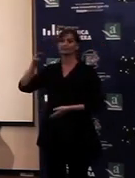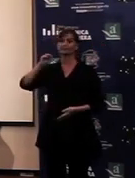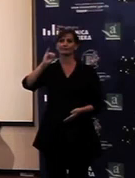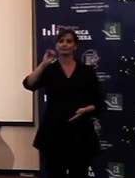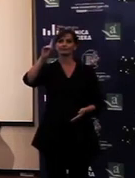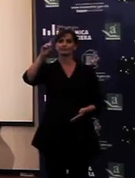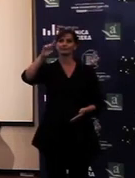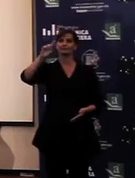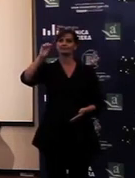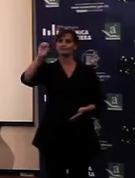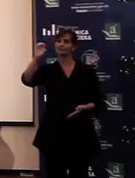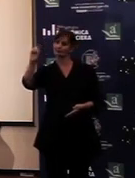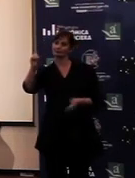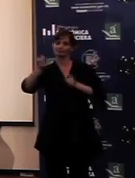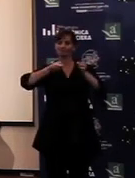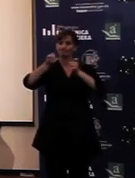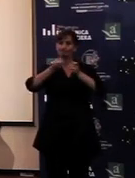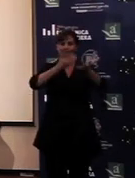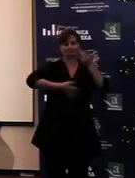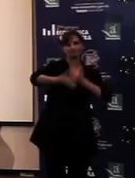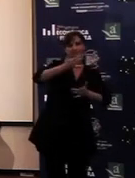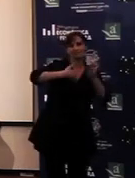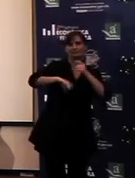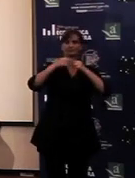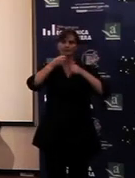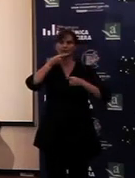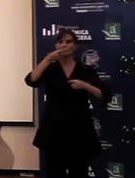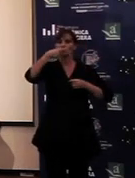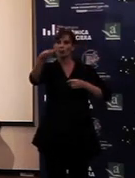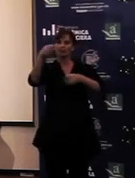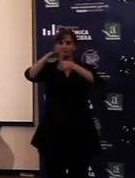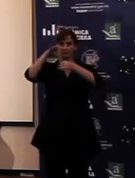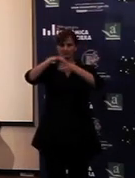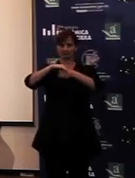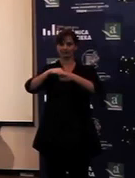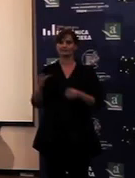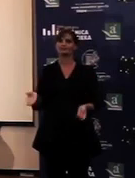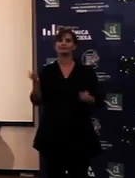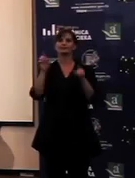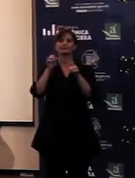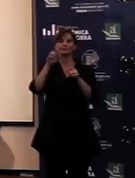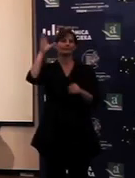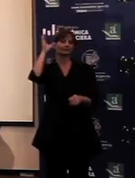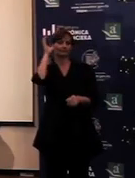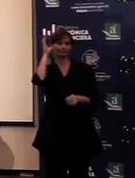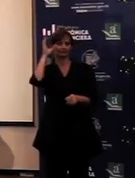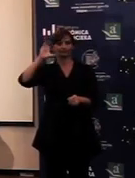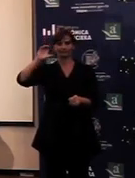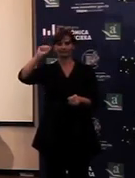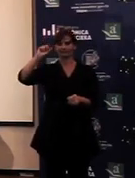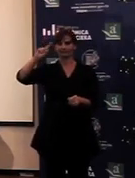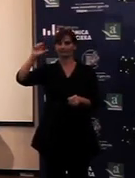directora de Comunicaciones y Relaciones Públicas de APAP. El señor César Caracas, director de la